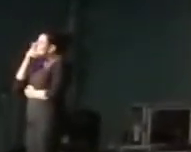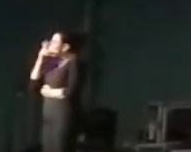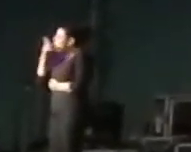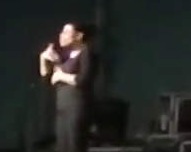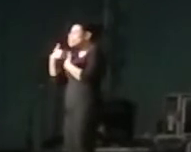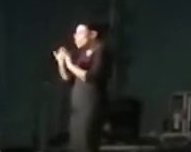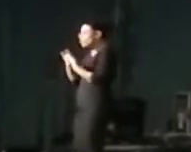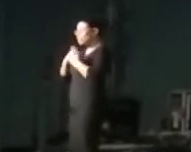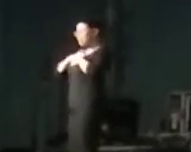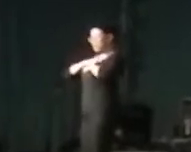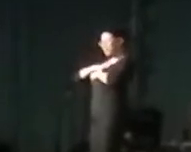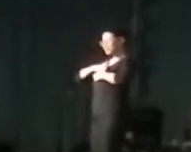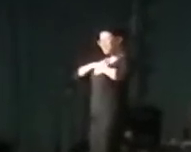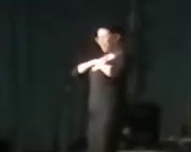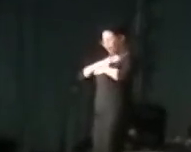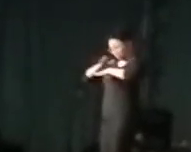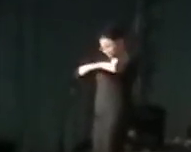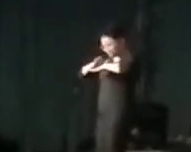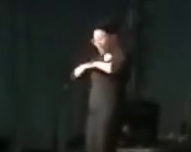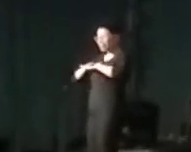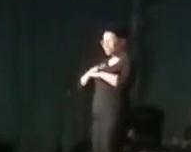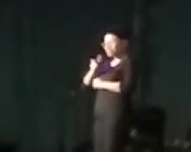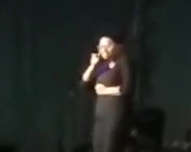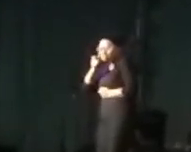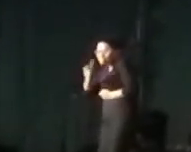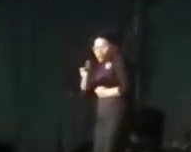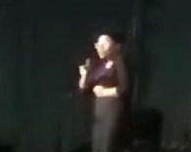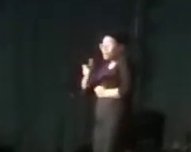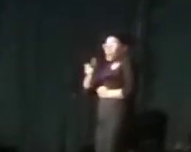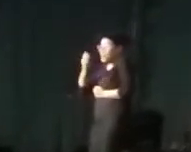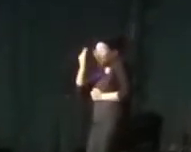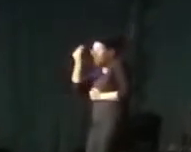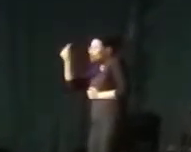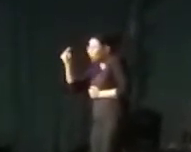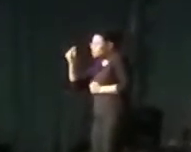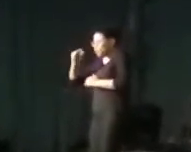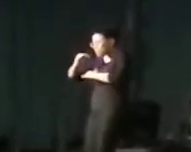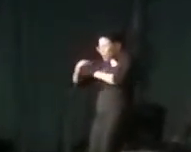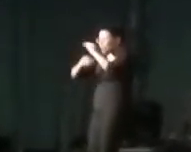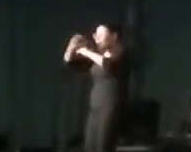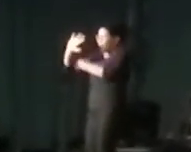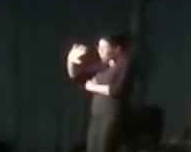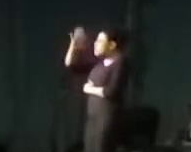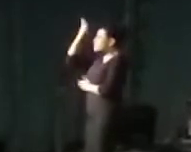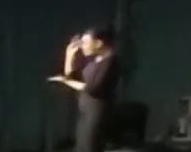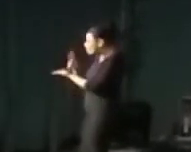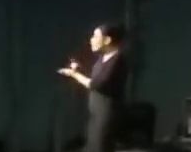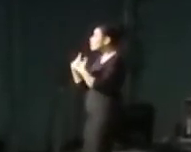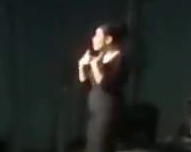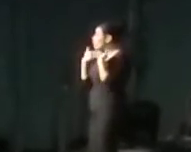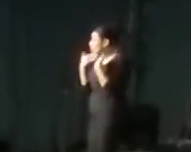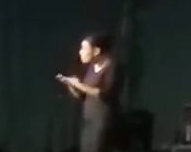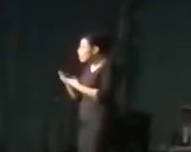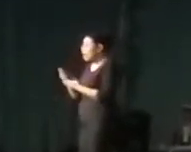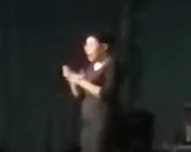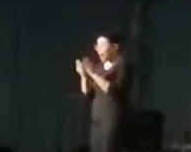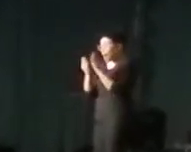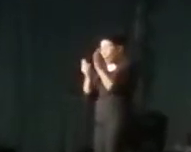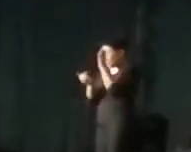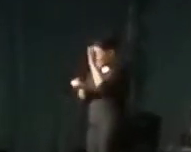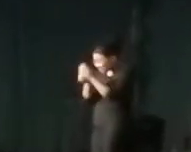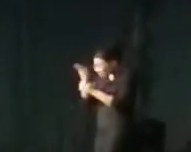coisa com prazer, com interesse... É, o sucesso é uma consequência disso. E apareceram as